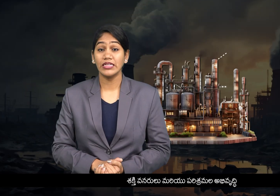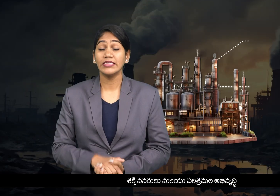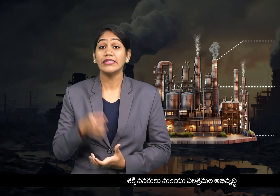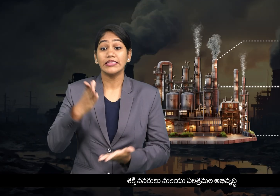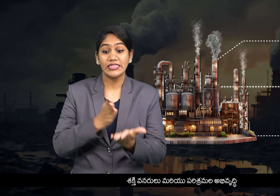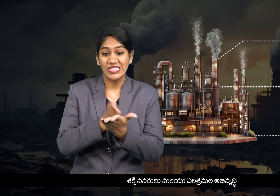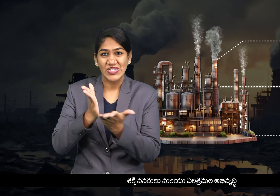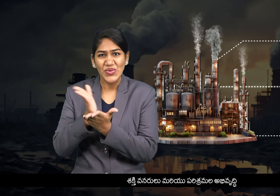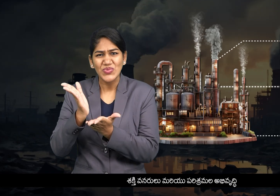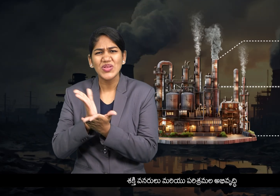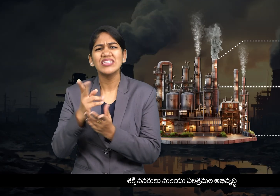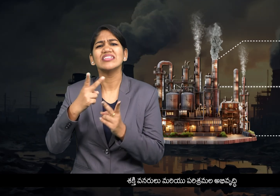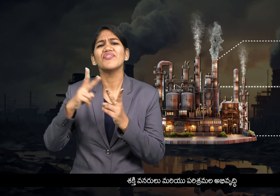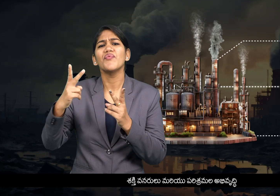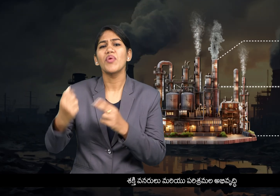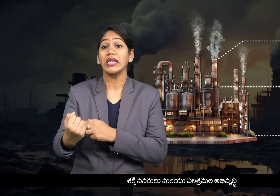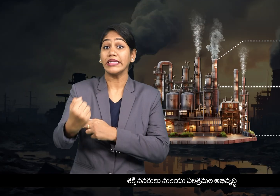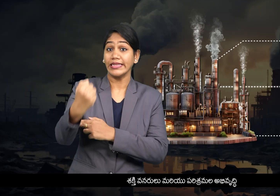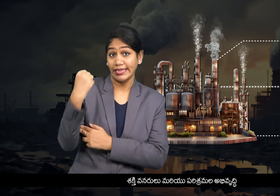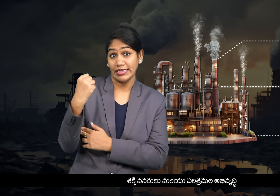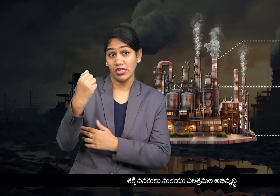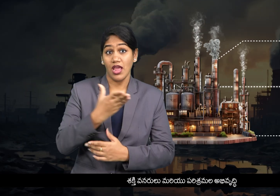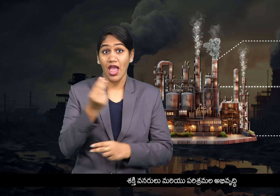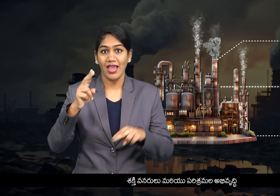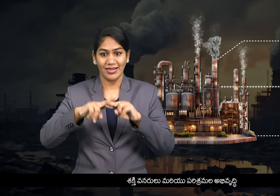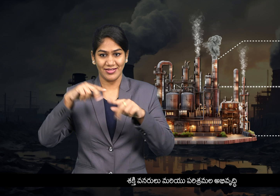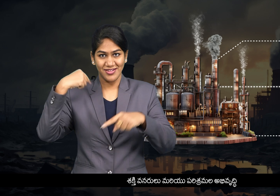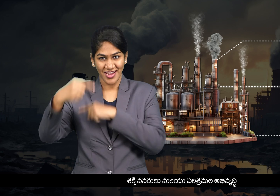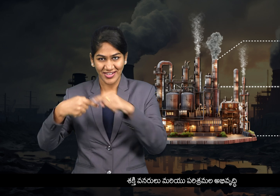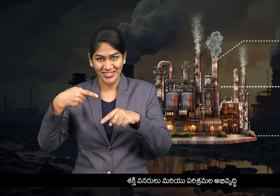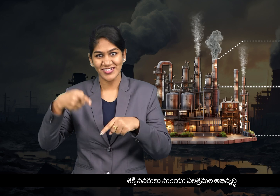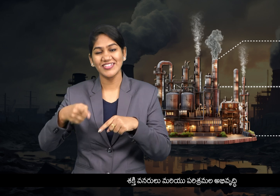శక్తి వనరులు మరియు పరిశ్రమల అభివృద్ధి.